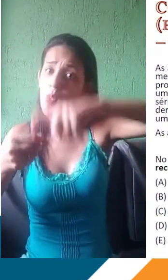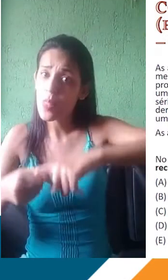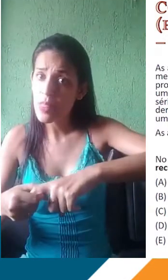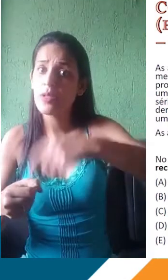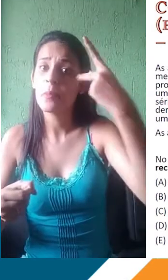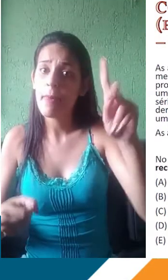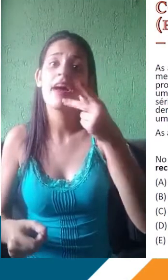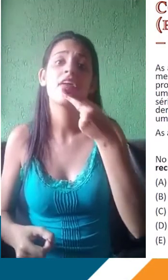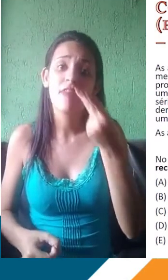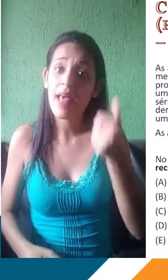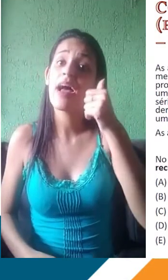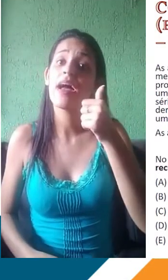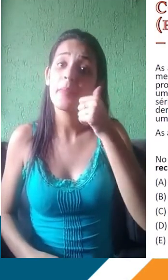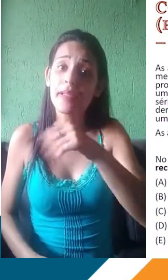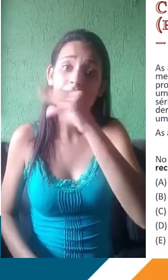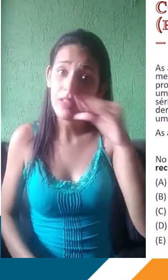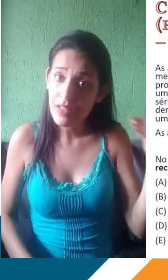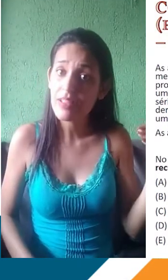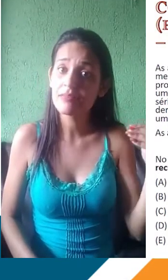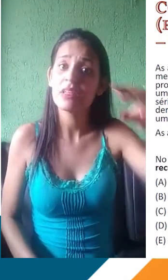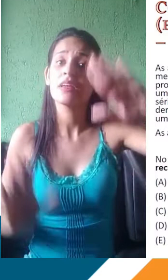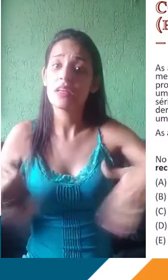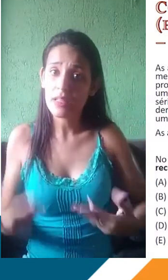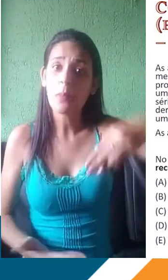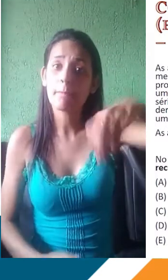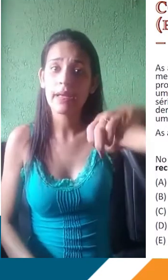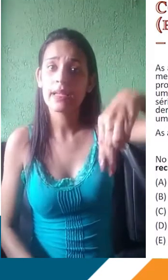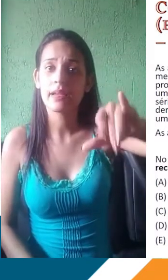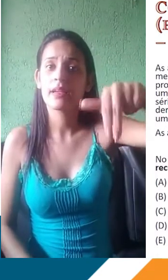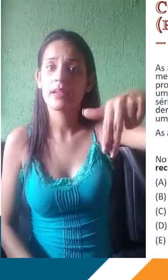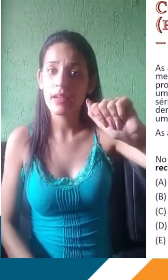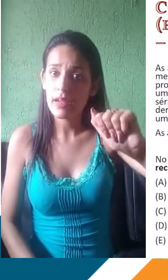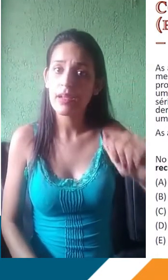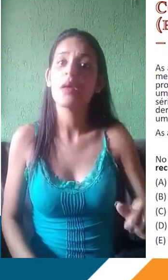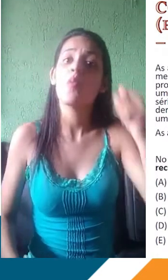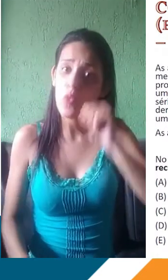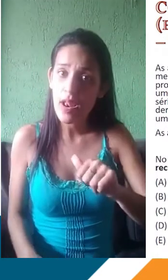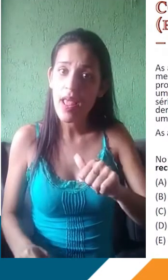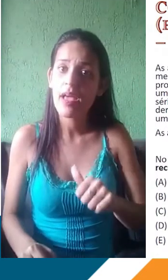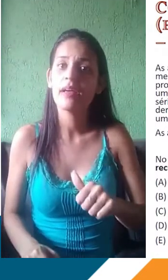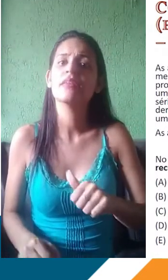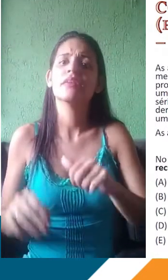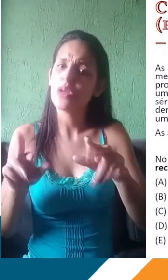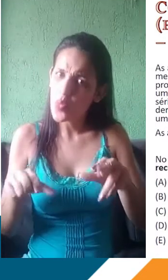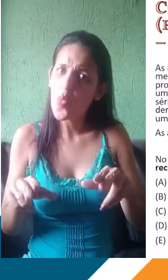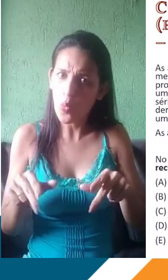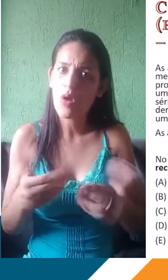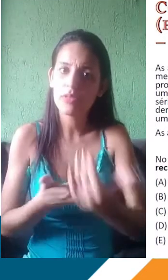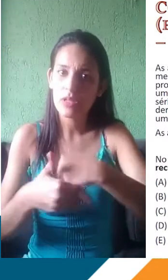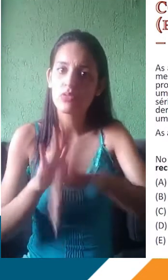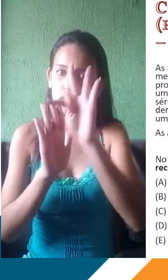nesse parágrafo nos dá a entender que meninas e mulheres são as mesmas pessoas, criando assim um caso de coesão